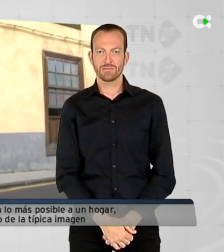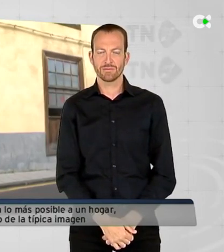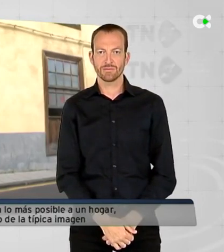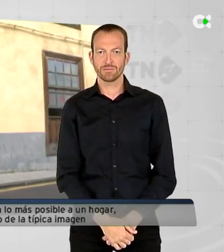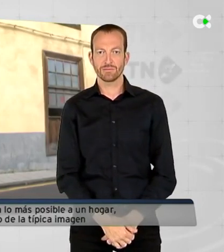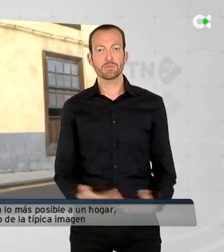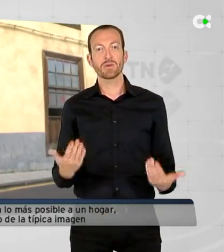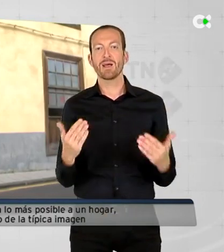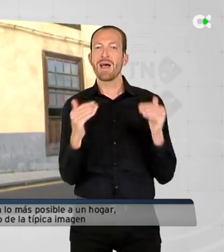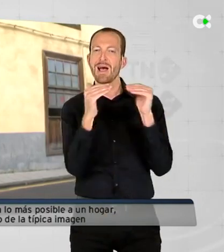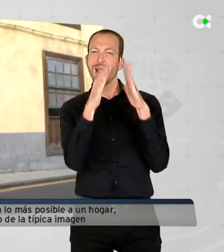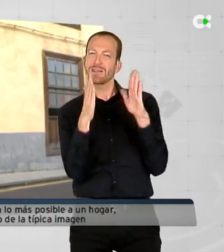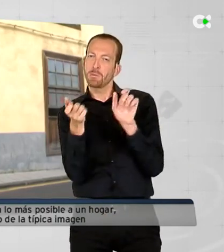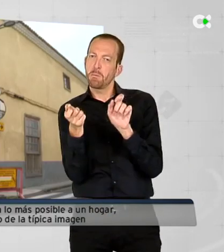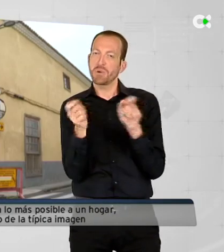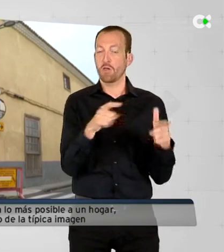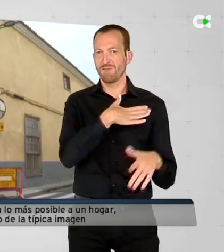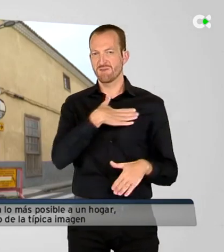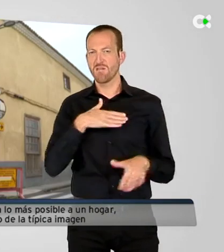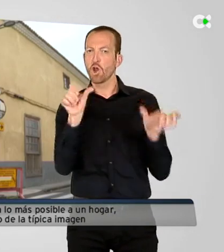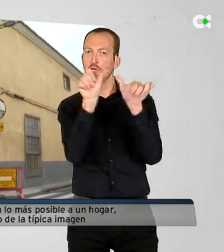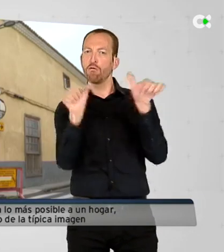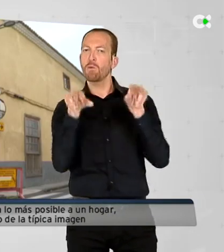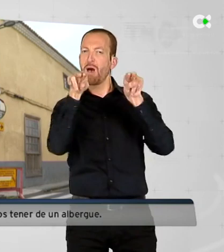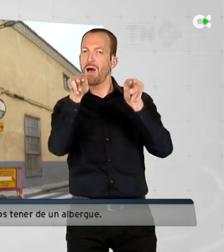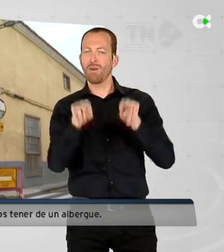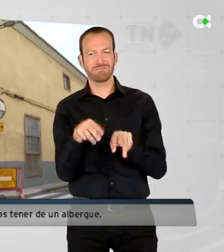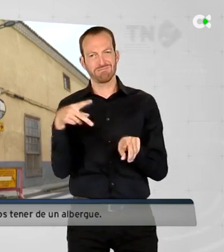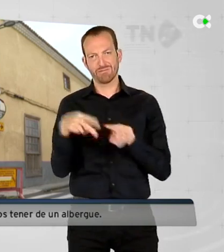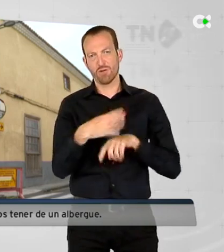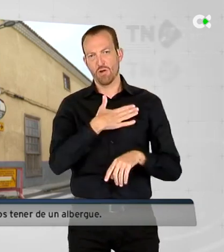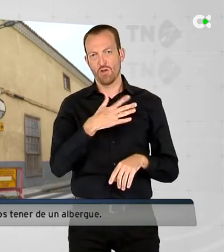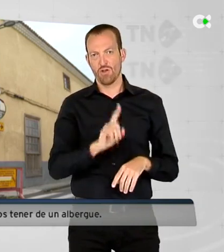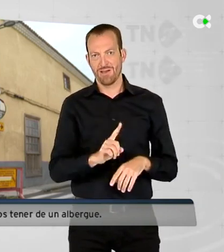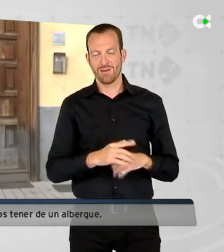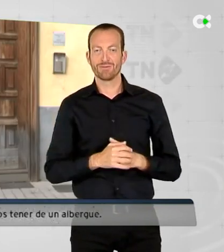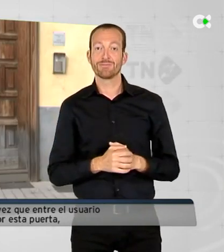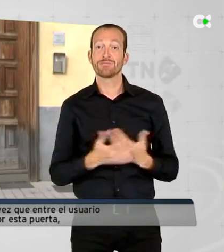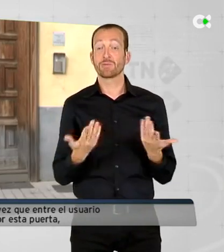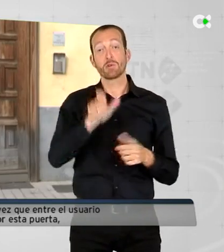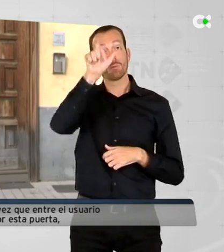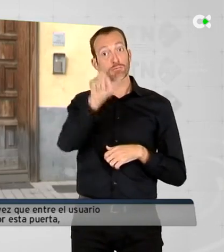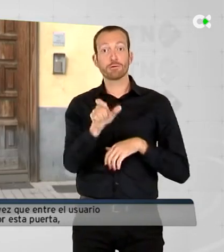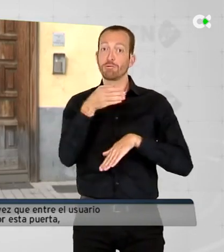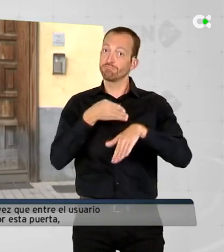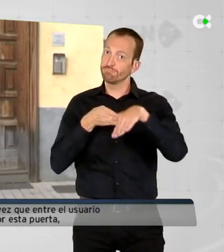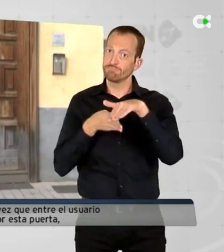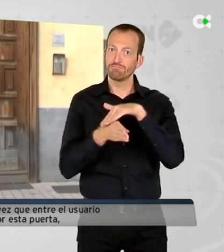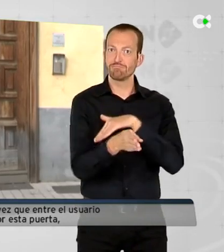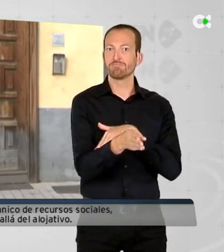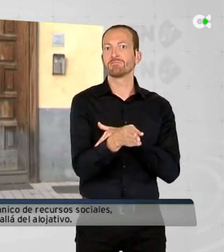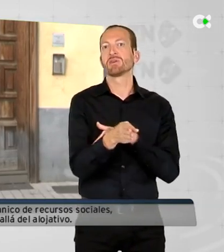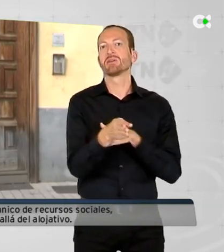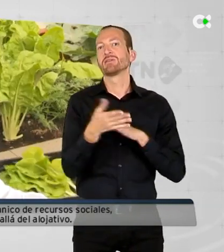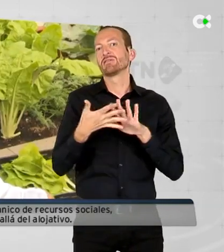Que se parezca lo más posible a un hogar, huyendo de la típica imagen que podemos tener de un albergue, y que una vez que entre el usuario por esta